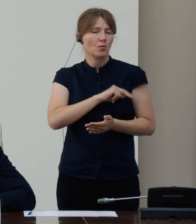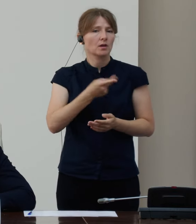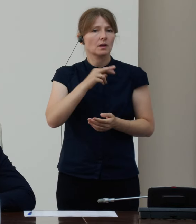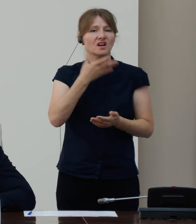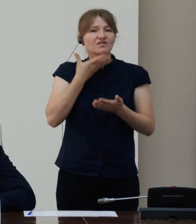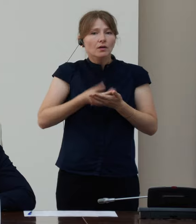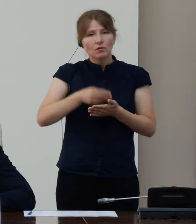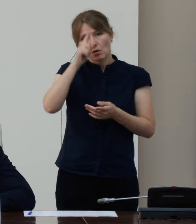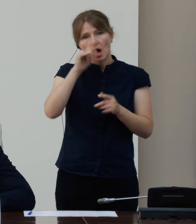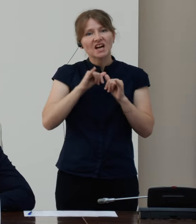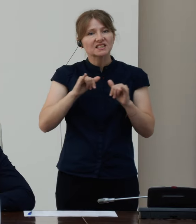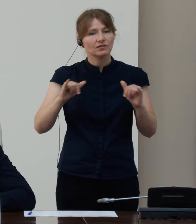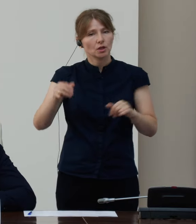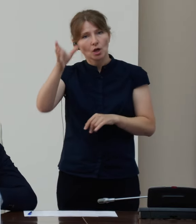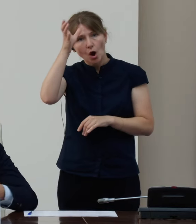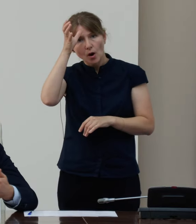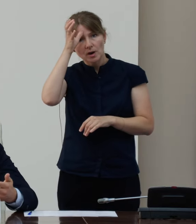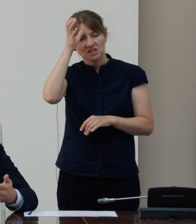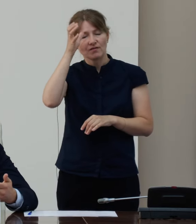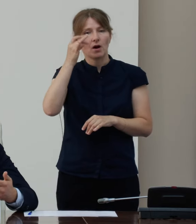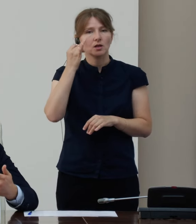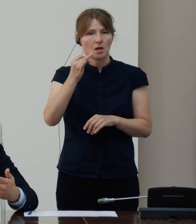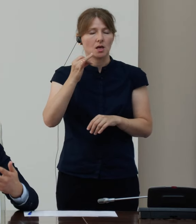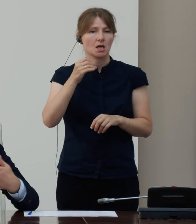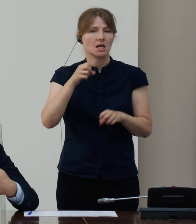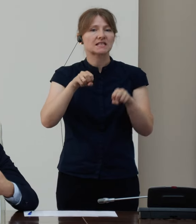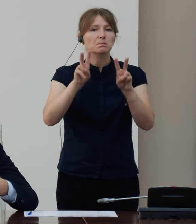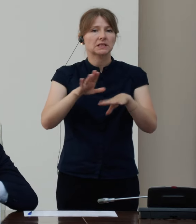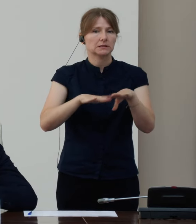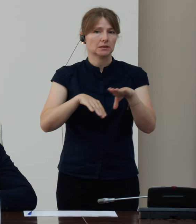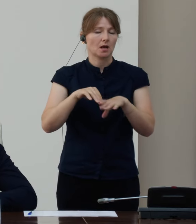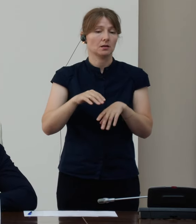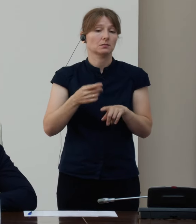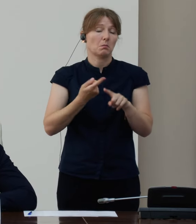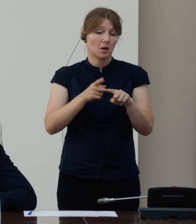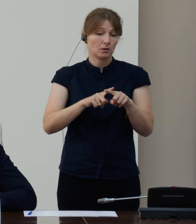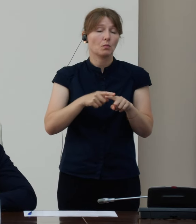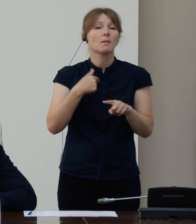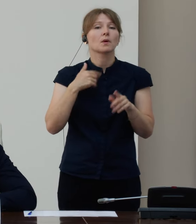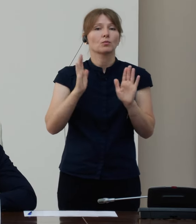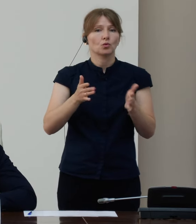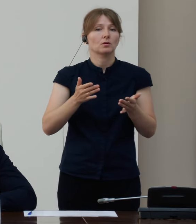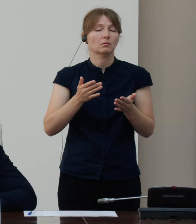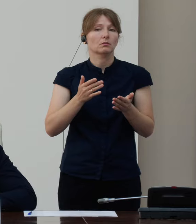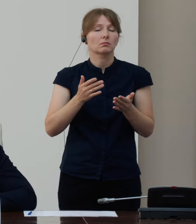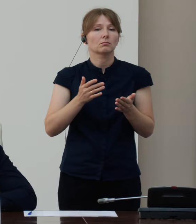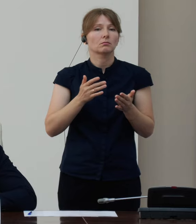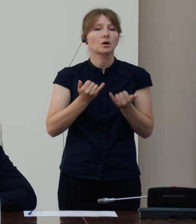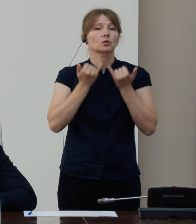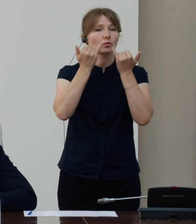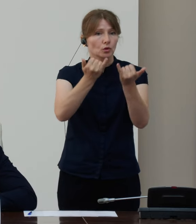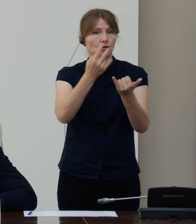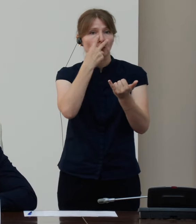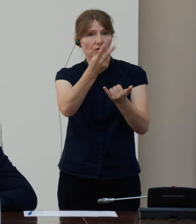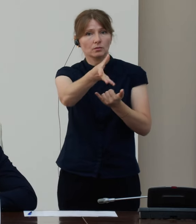dezvoltarea competenților. Deci noi vom absorbi această competență și experiență de la